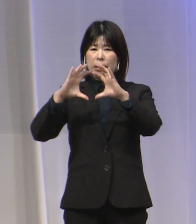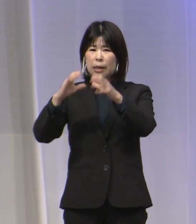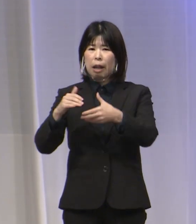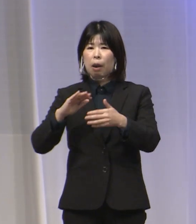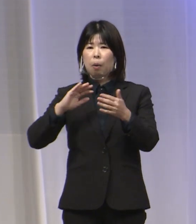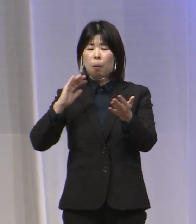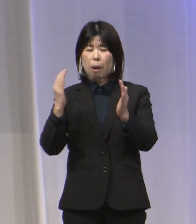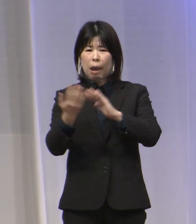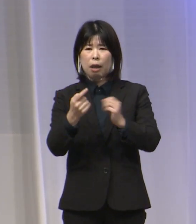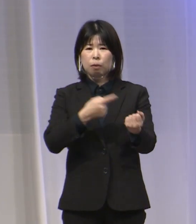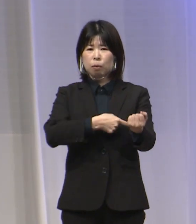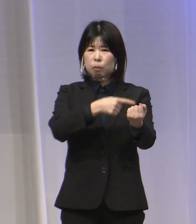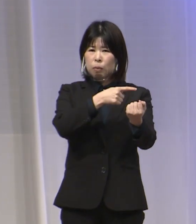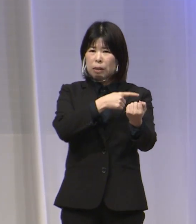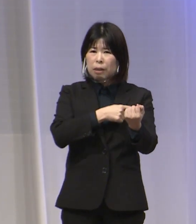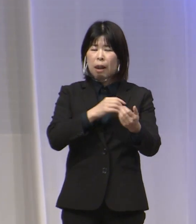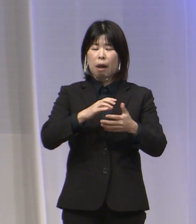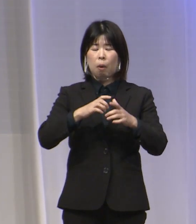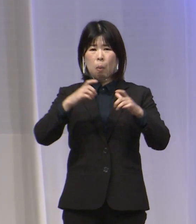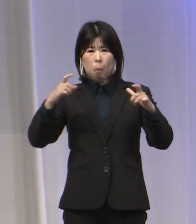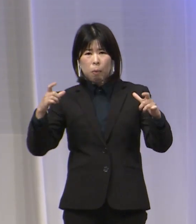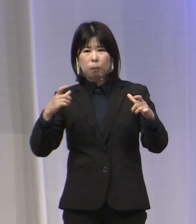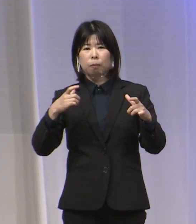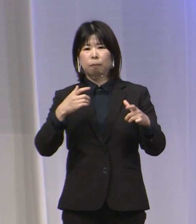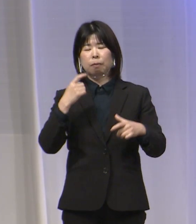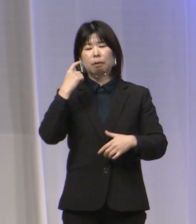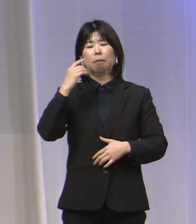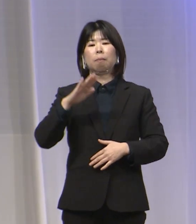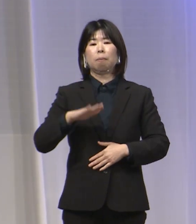力になることを実感しました